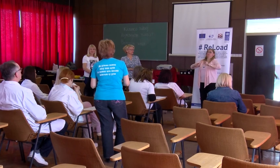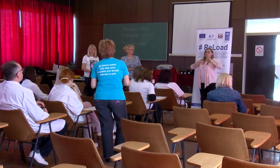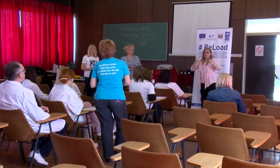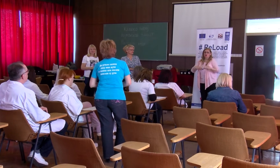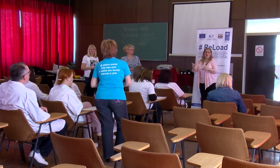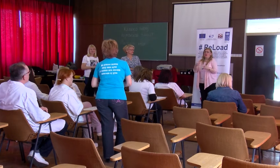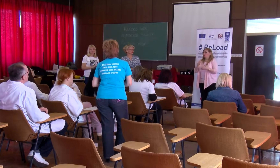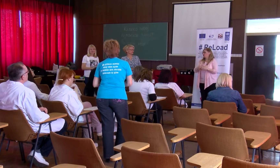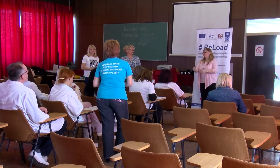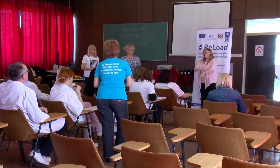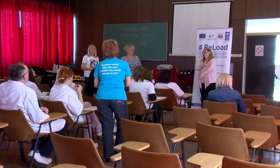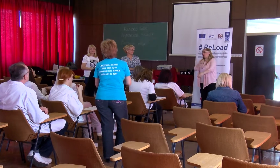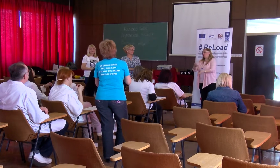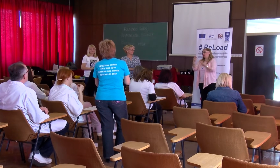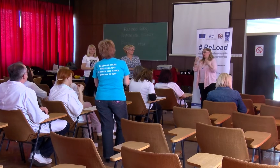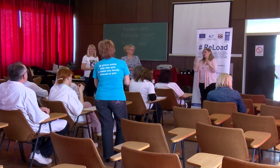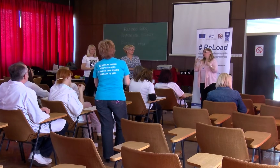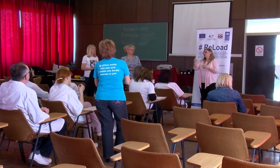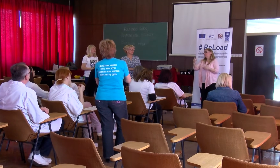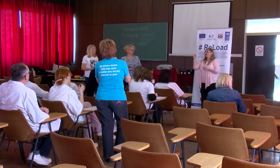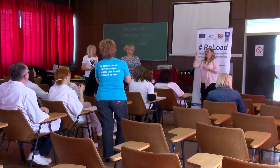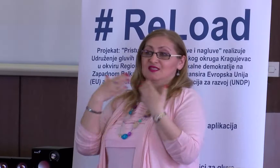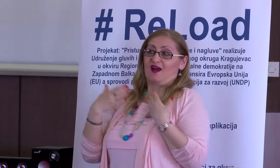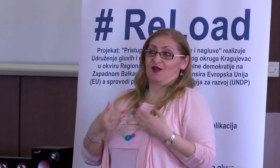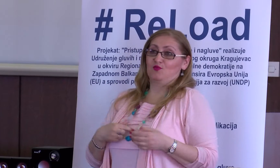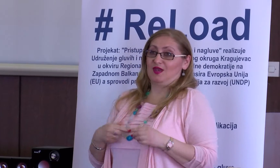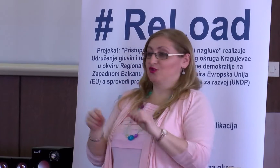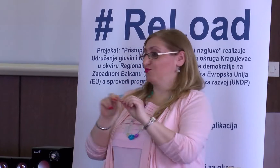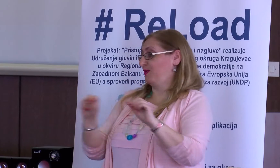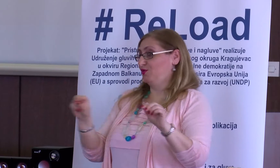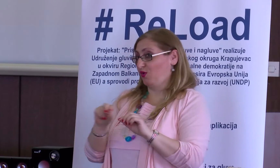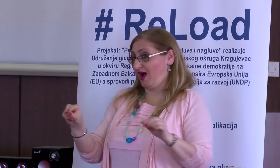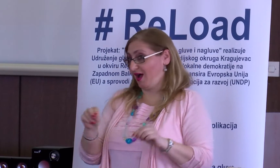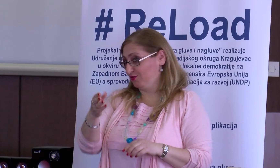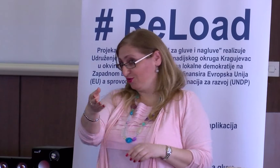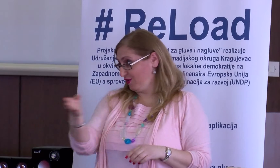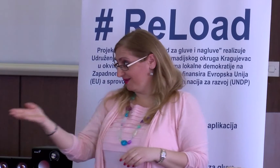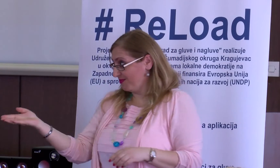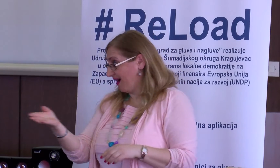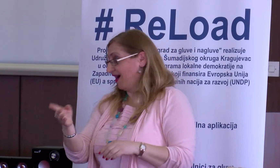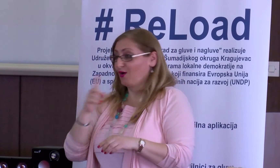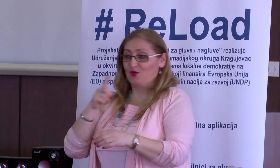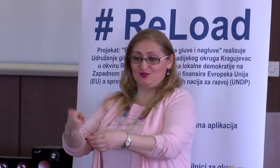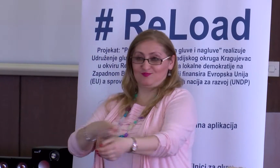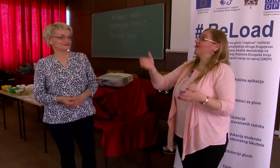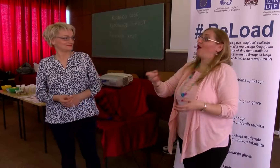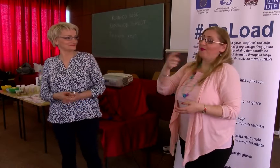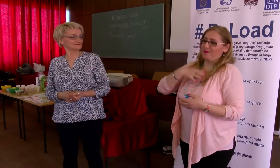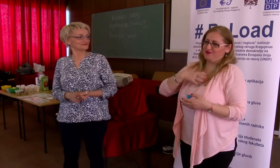Kako bi se osiguralo kvalitetno lečenje i pristupačno zdravstvo, Udruženje gluvih i nagluvih su kroz projekat pod nazivom Pristupačan grad za gluve i